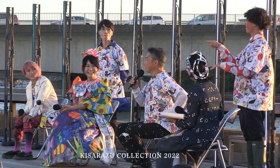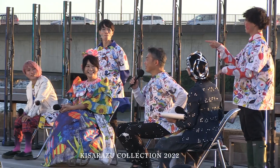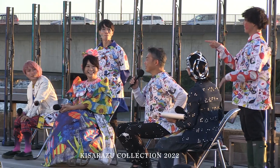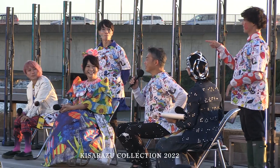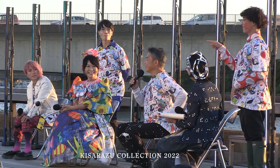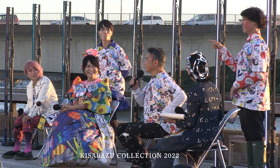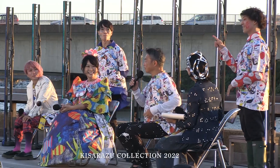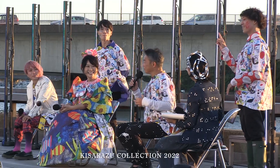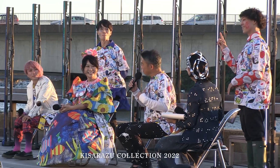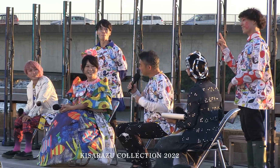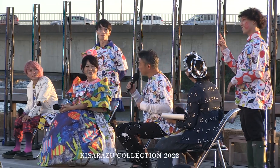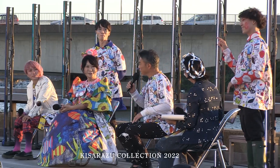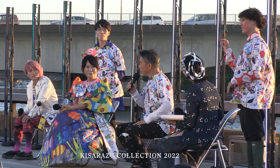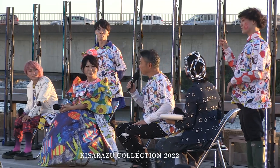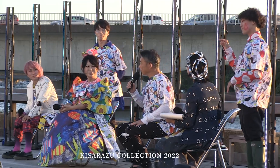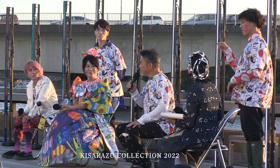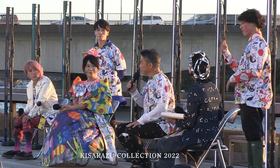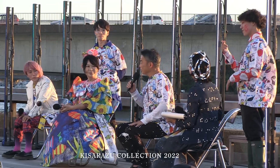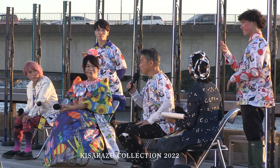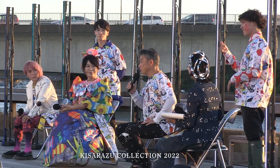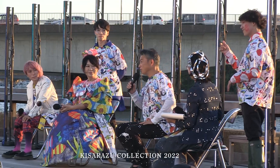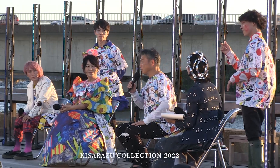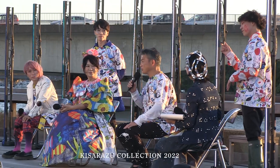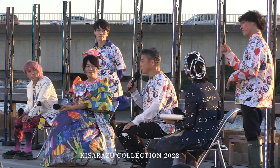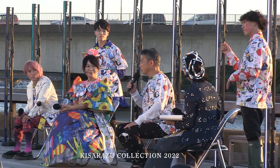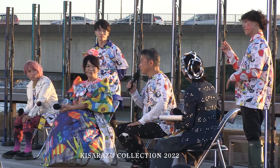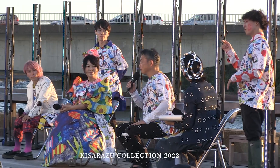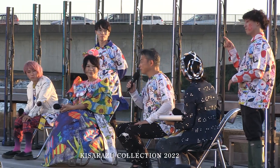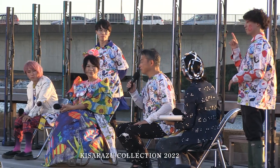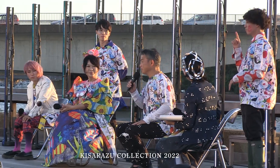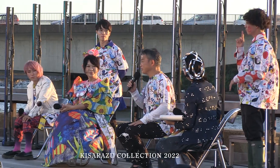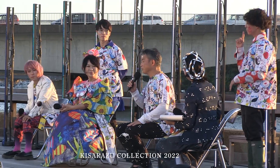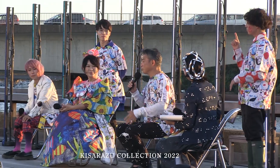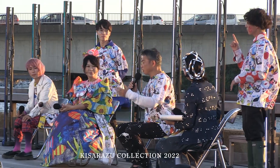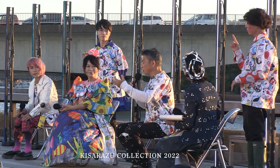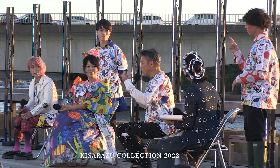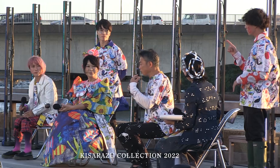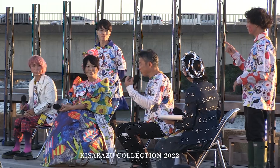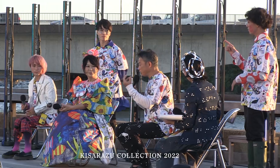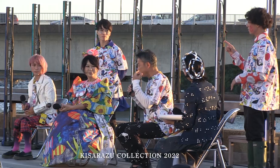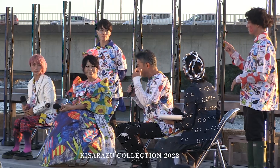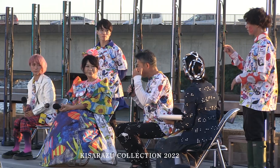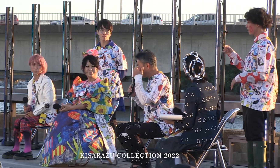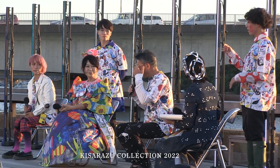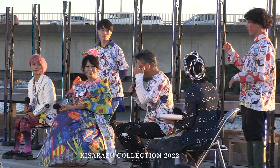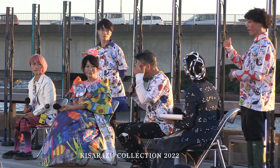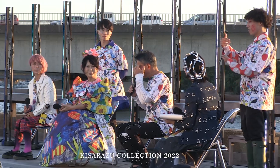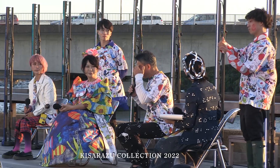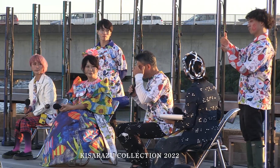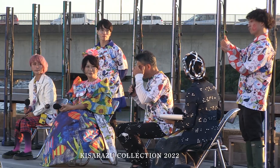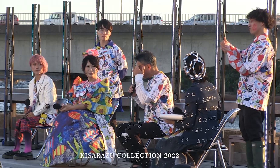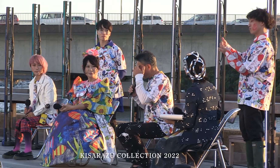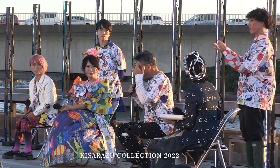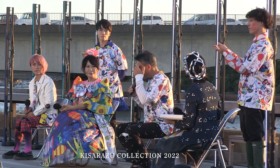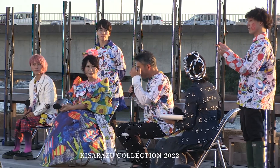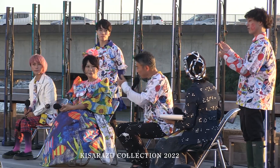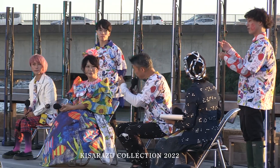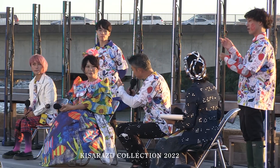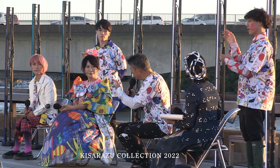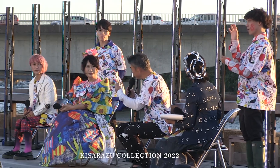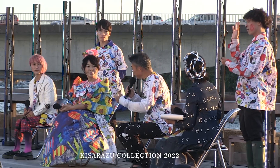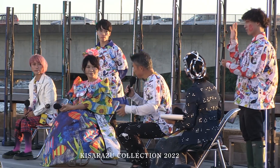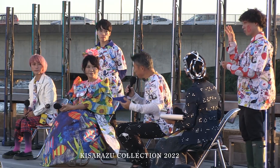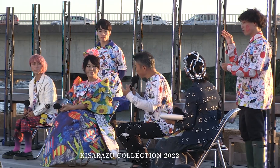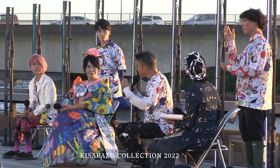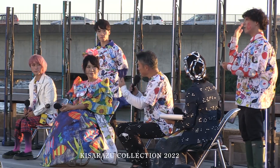そこはいろいろいろいろでもね、でもお話しとって、さっ